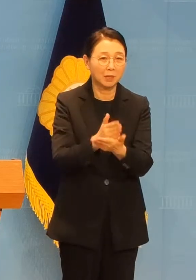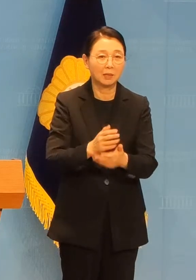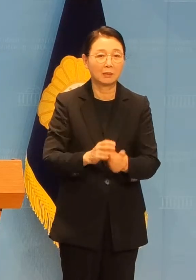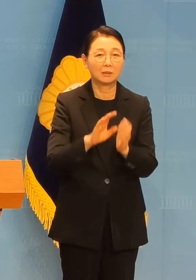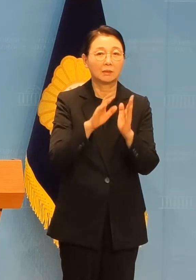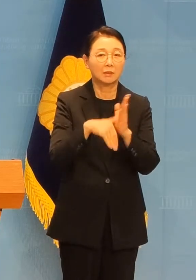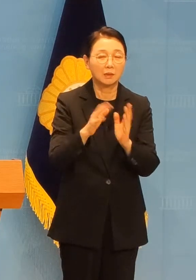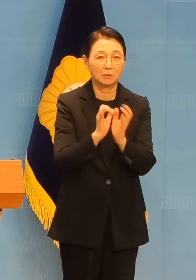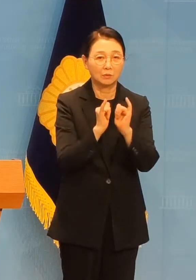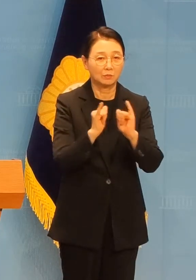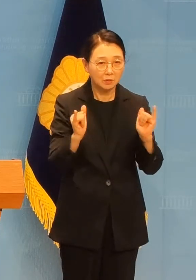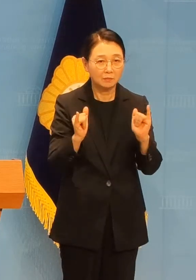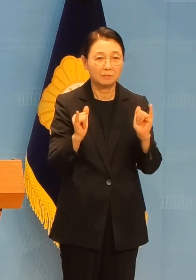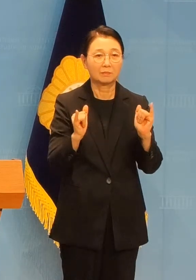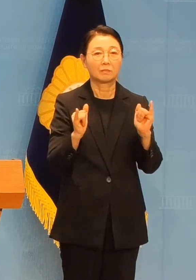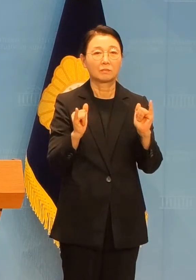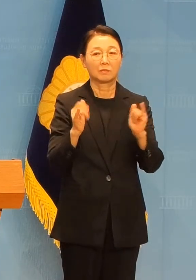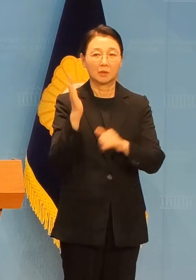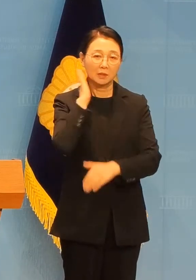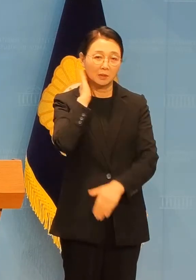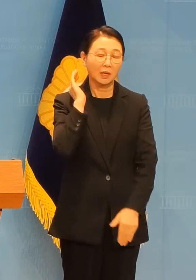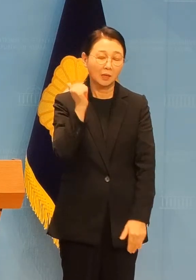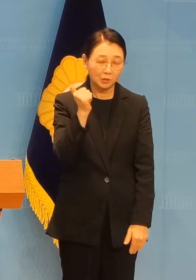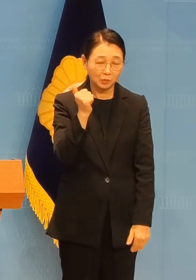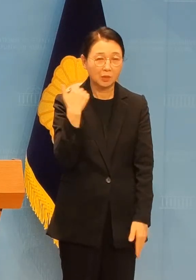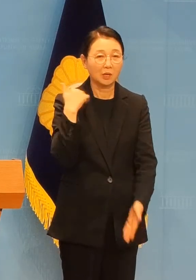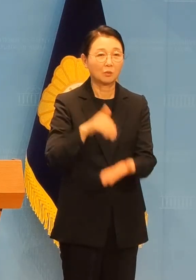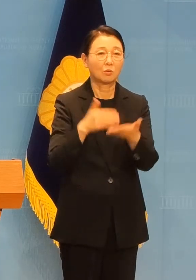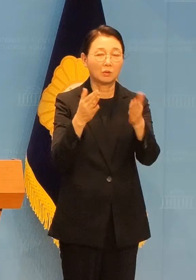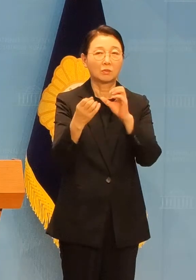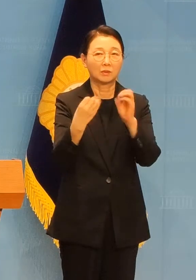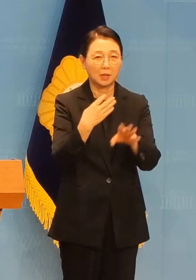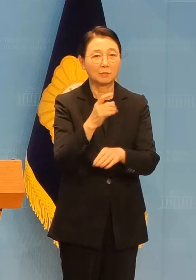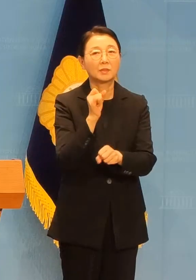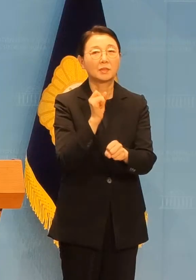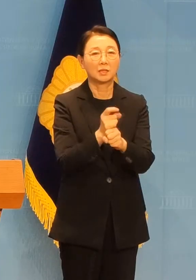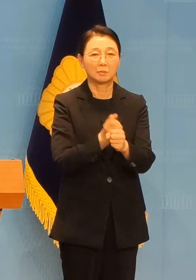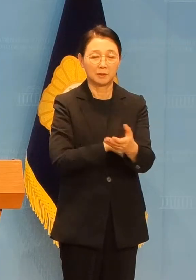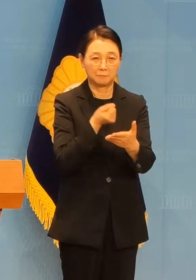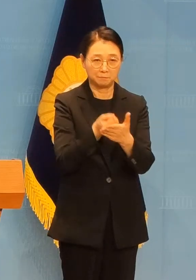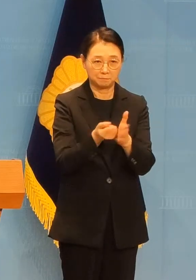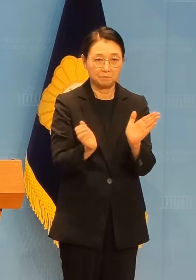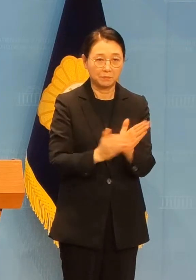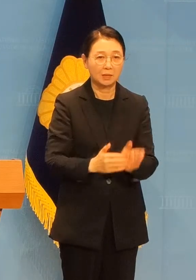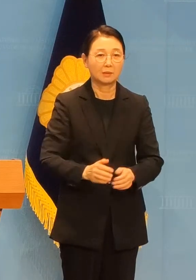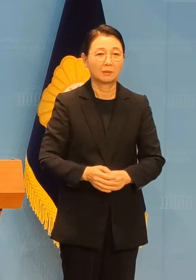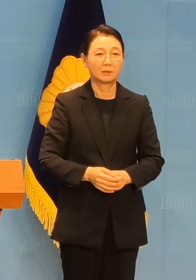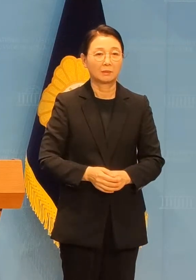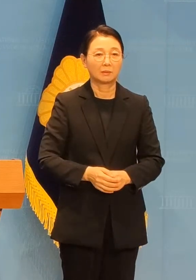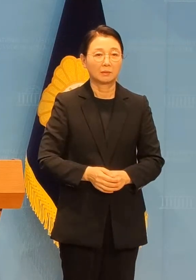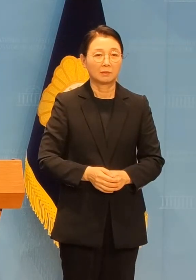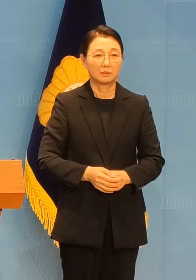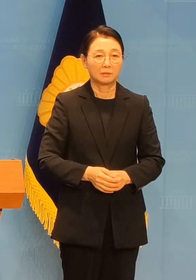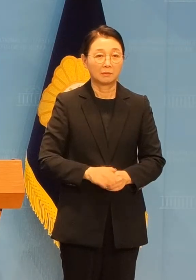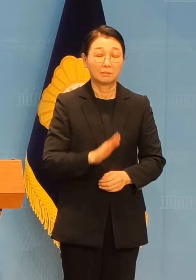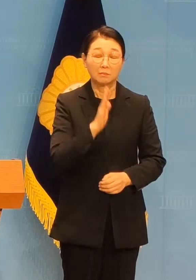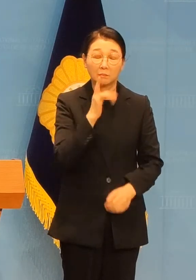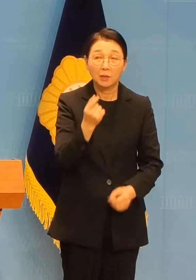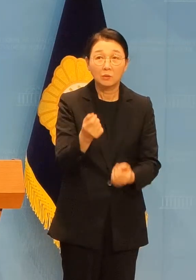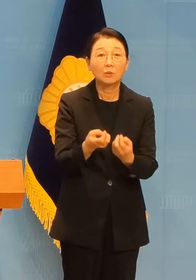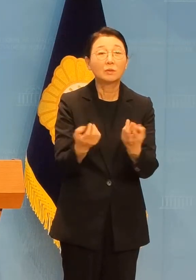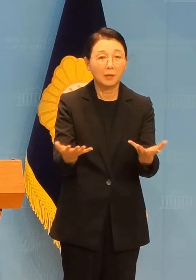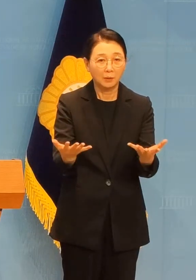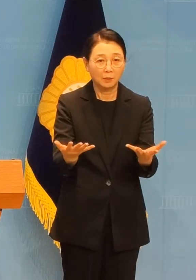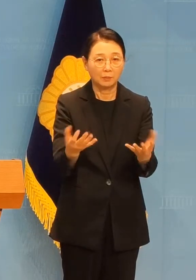그때 국민의 대통령에게 돌려줄 답은 이미 정해져 있습니다. 그러셔요?